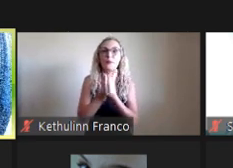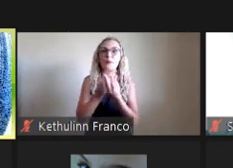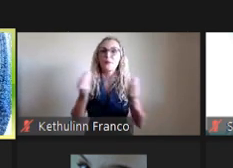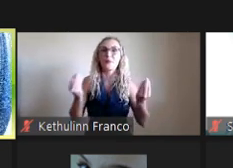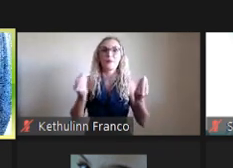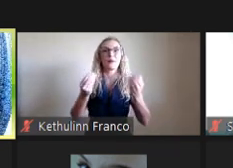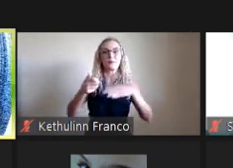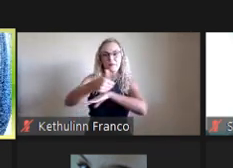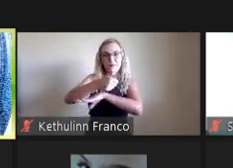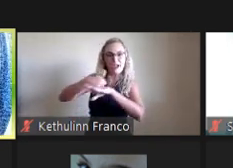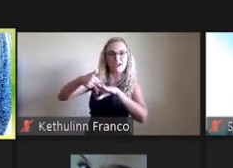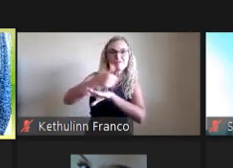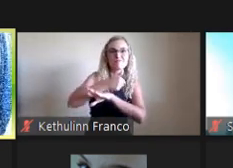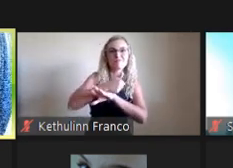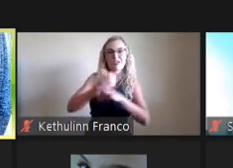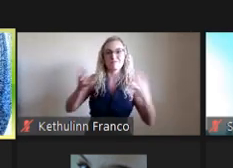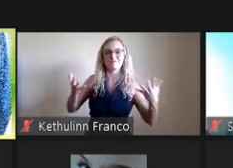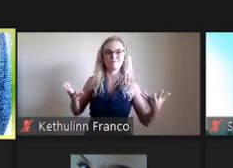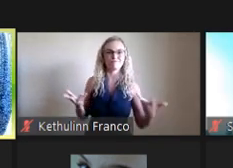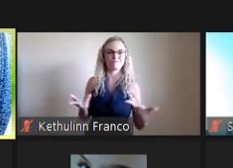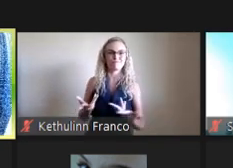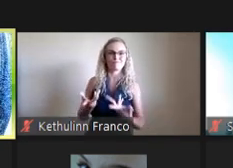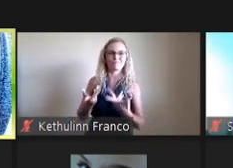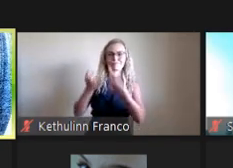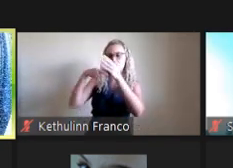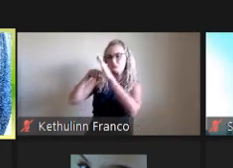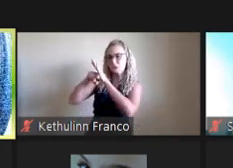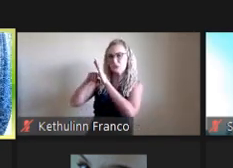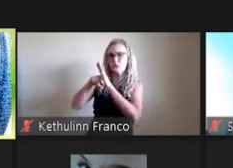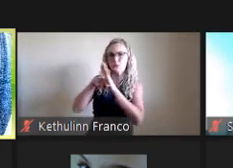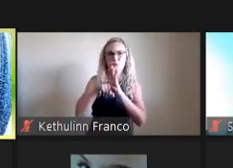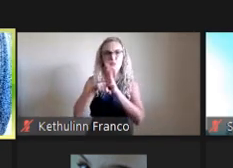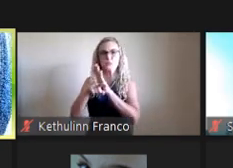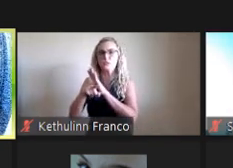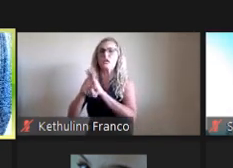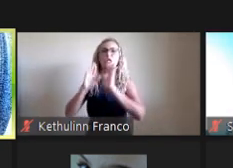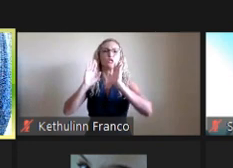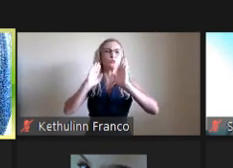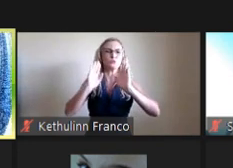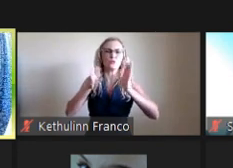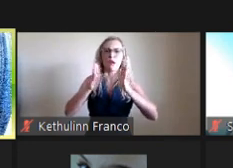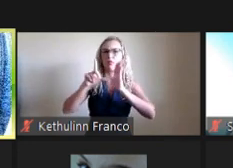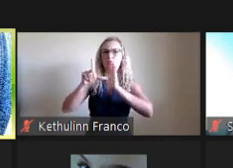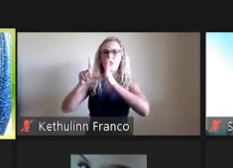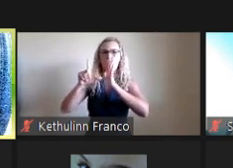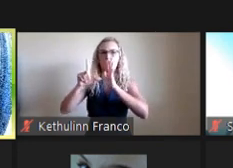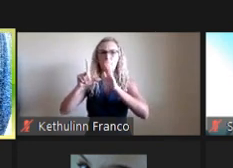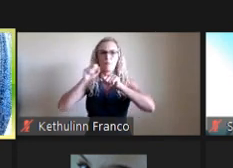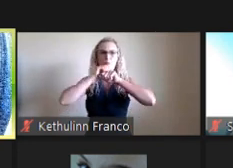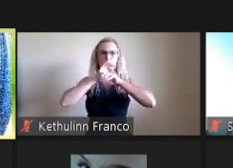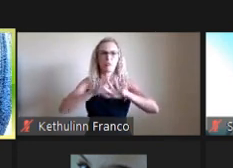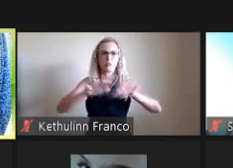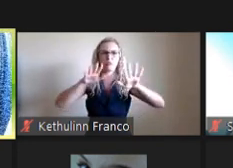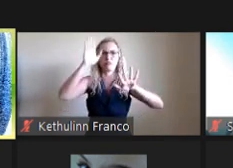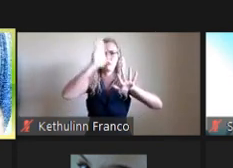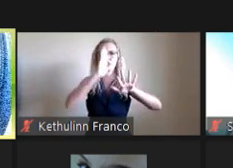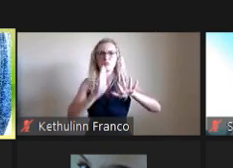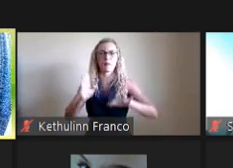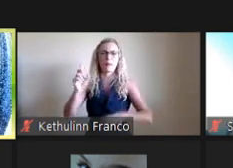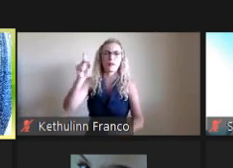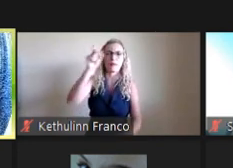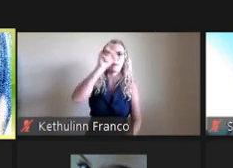tem assim uma repercussão muito grande na Europa, na Ásia, que eles têm